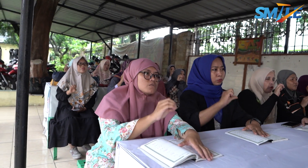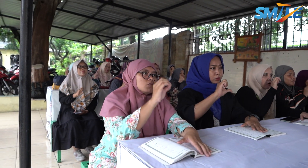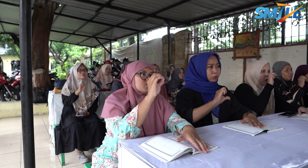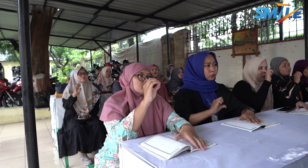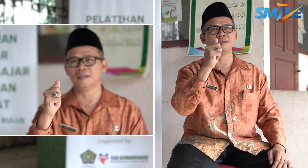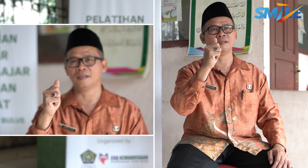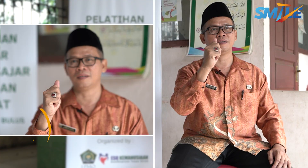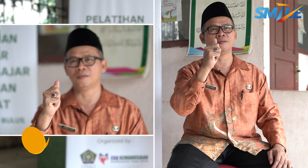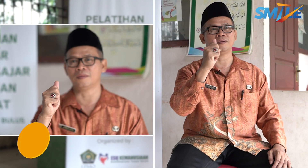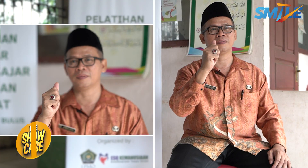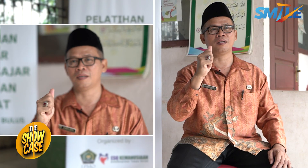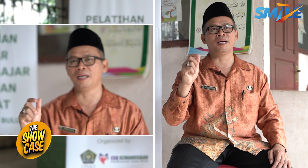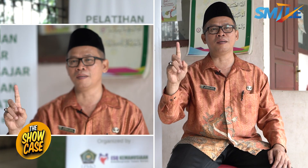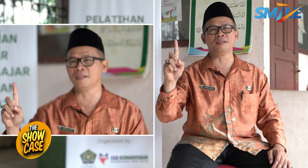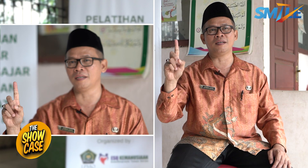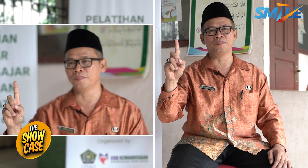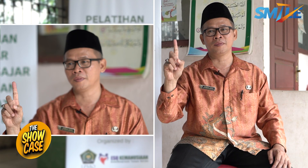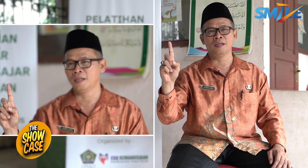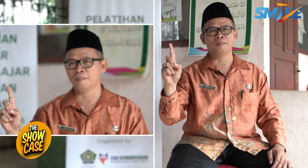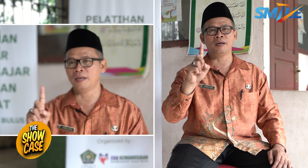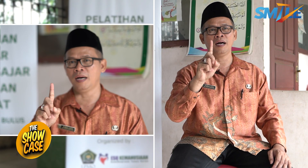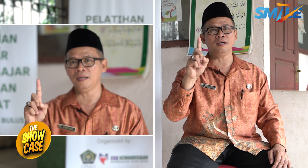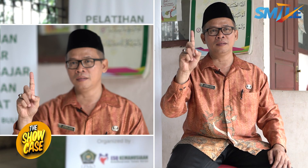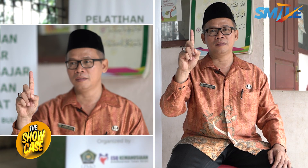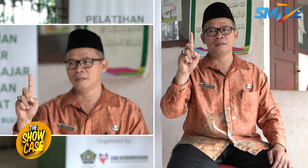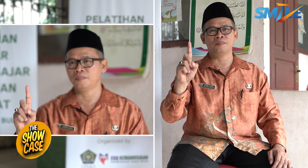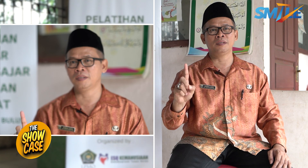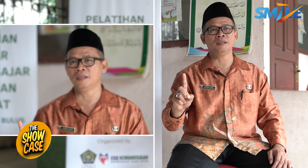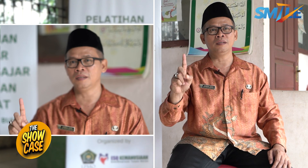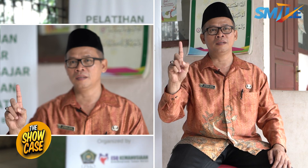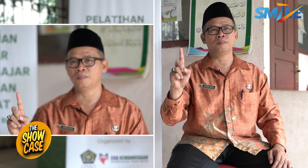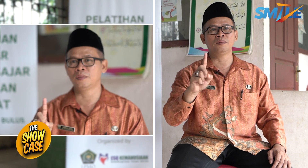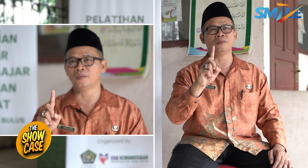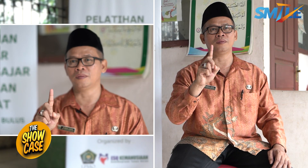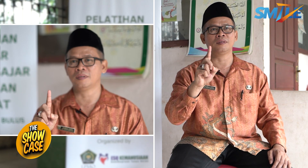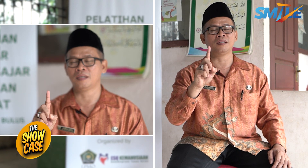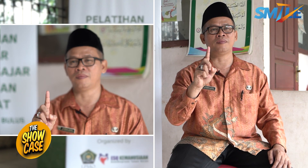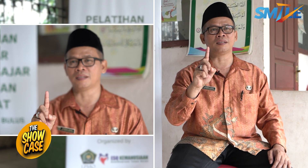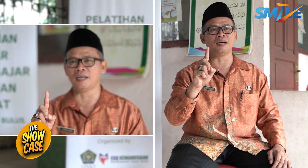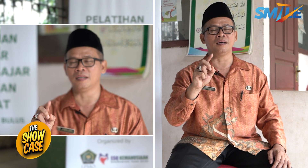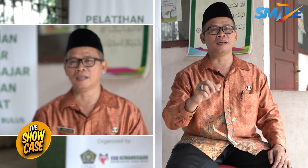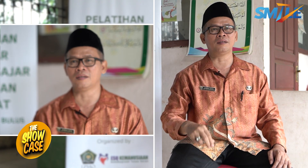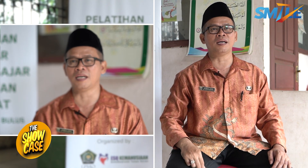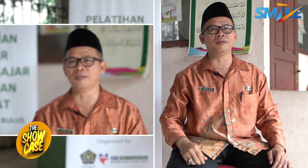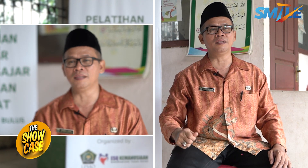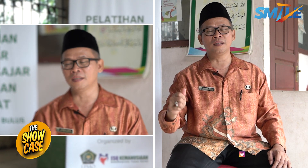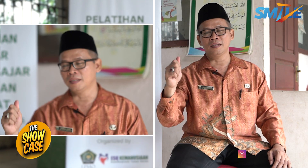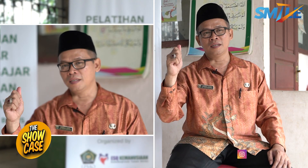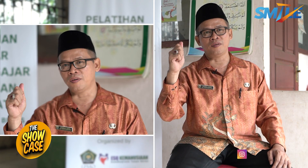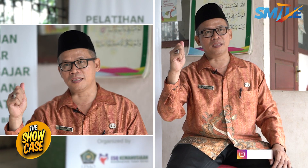lengkungkan. Oh, ba sama aja. Ba, bi, bu. Kalau fathah. Kalau tanwin,